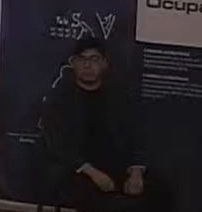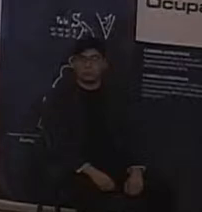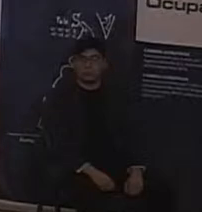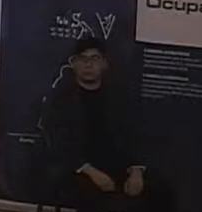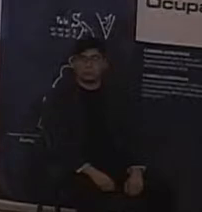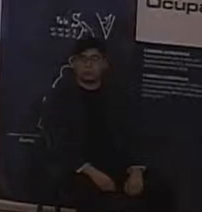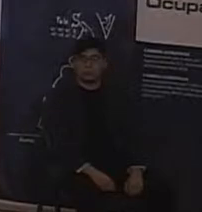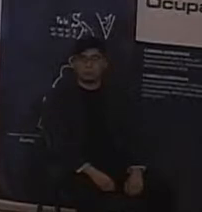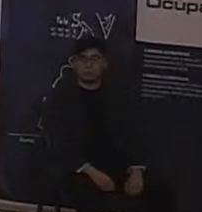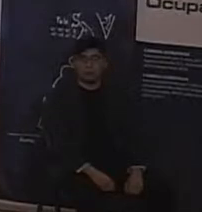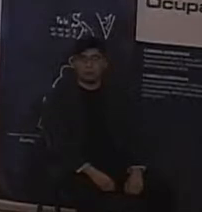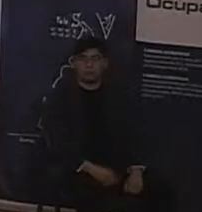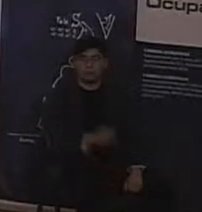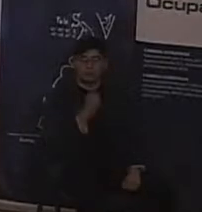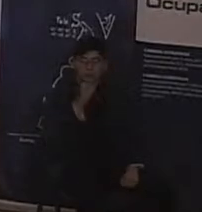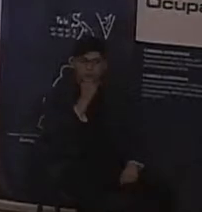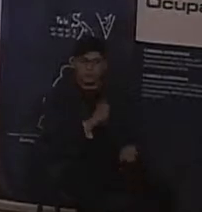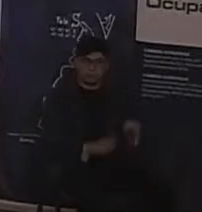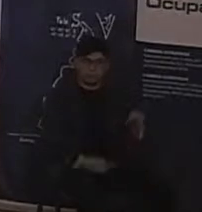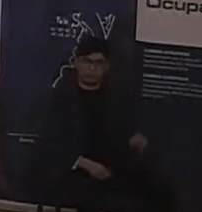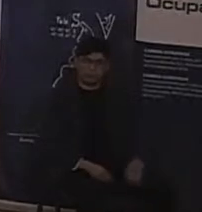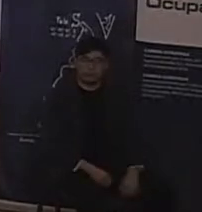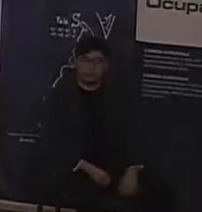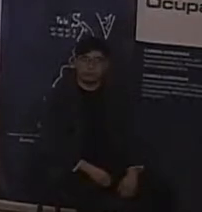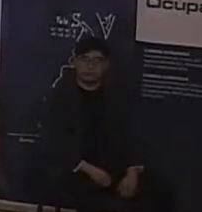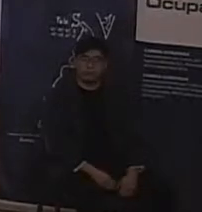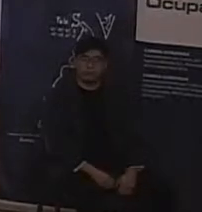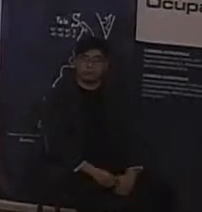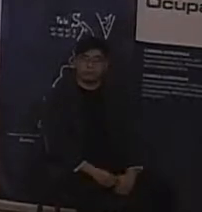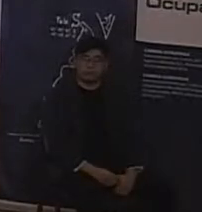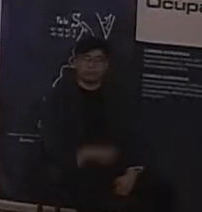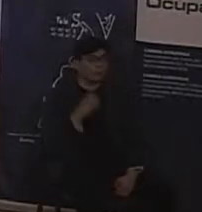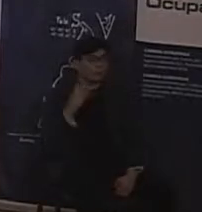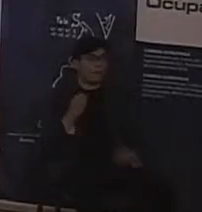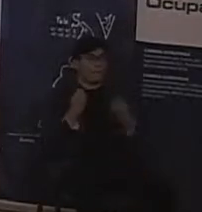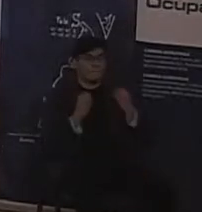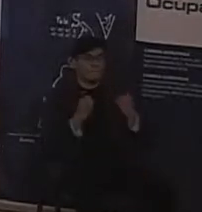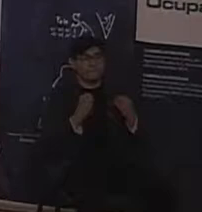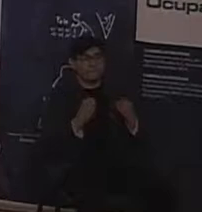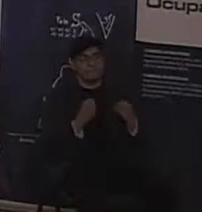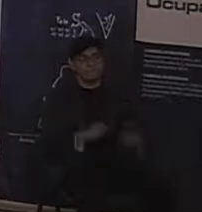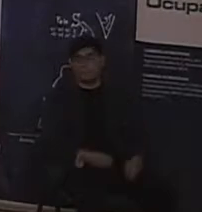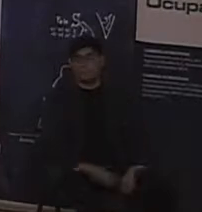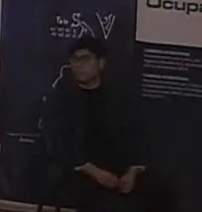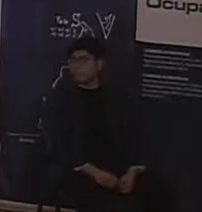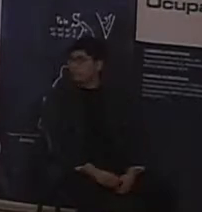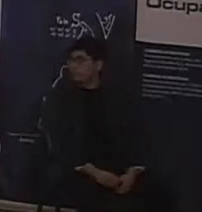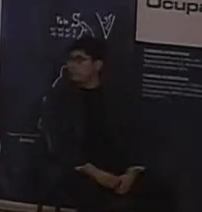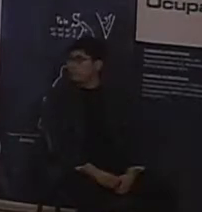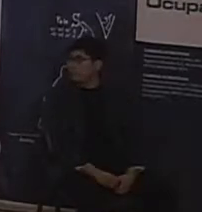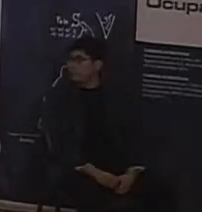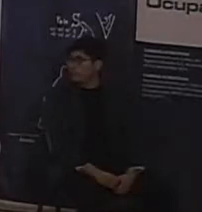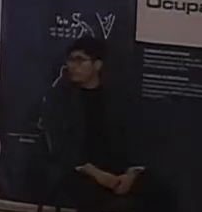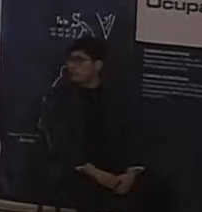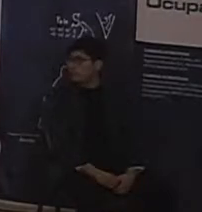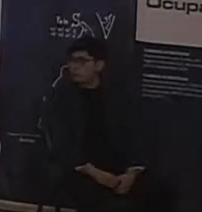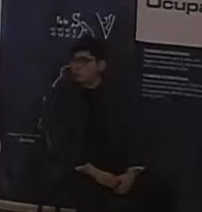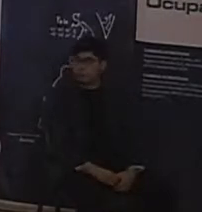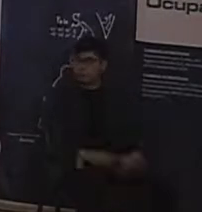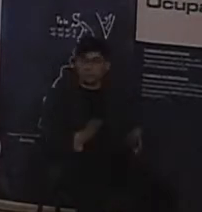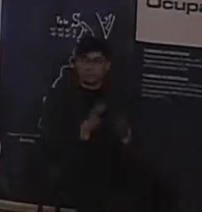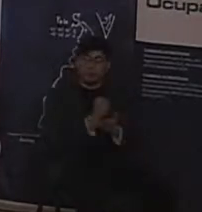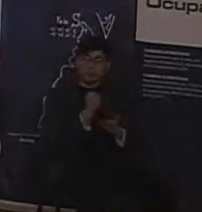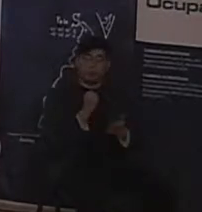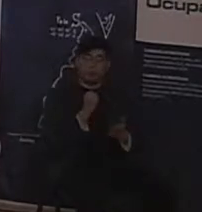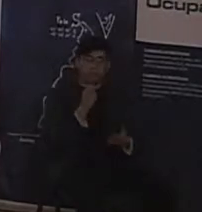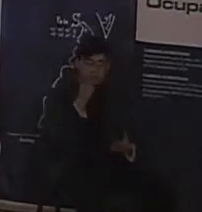cortó partió a la conquista y que pasó 'alejandro magno' conquistó persa esto